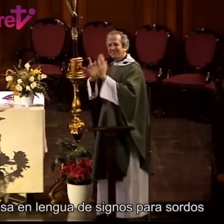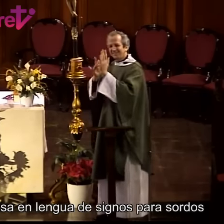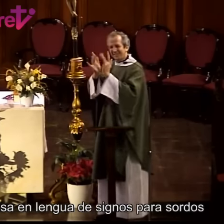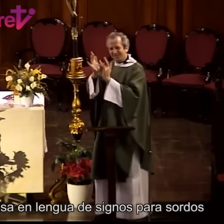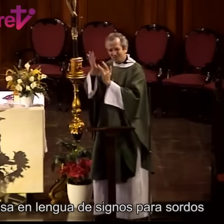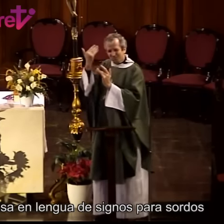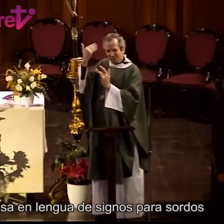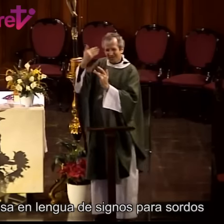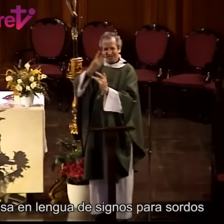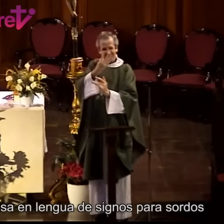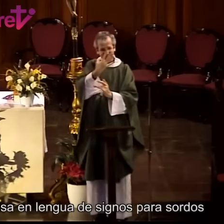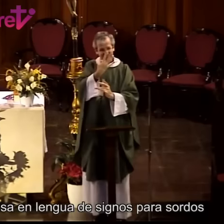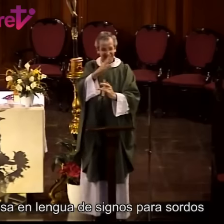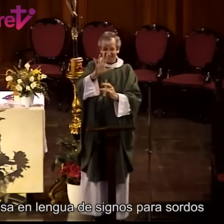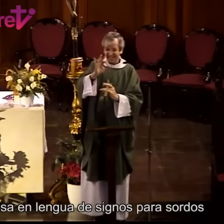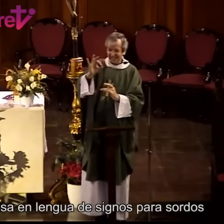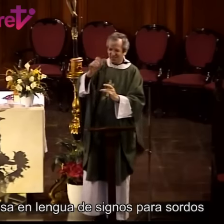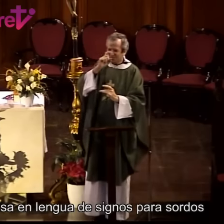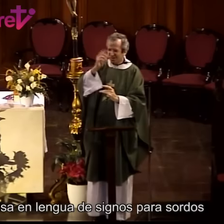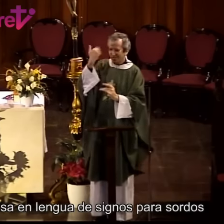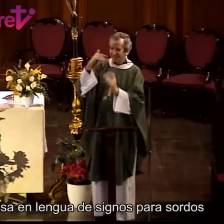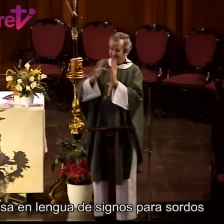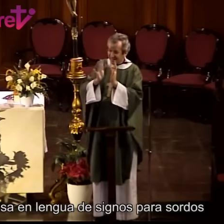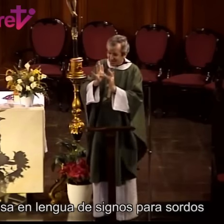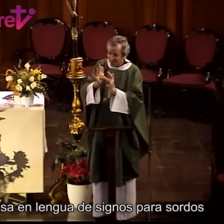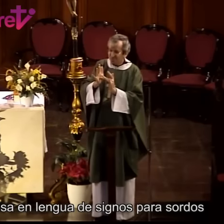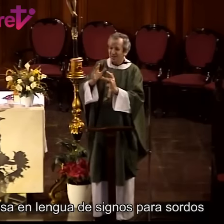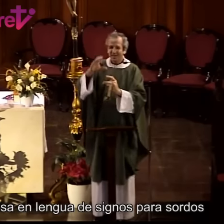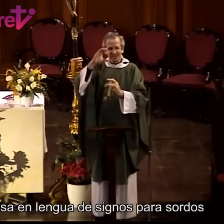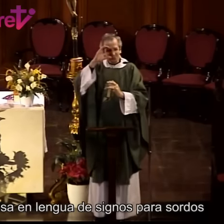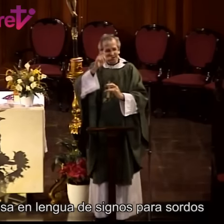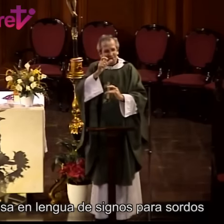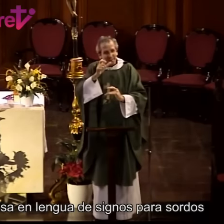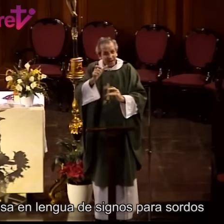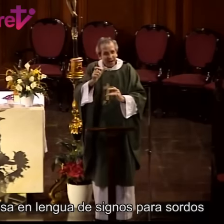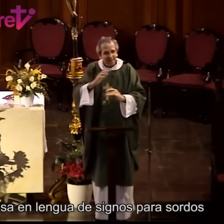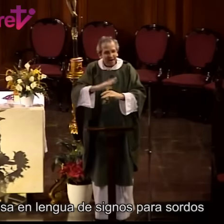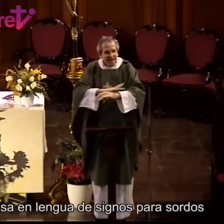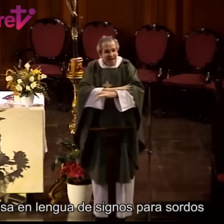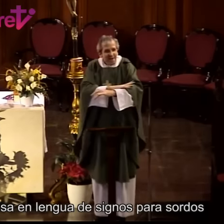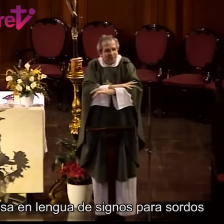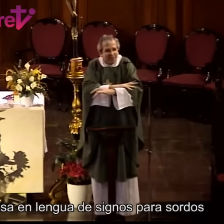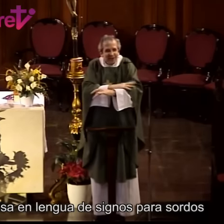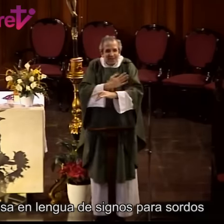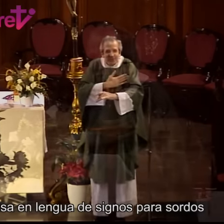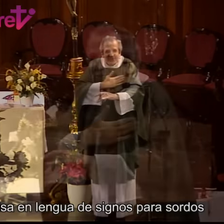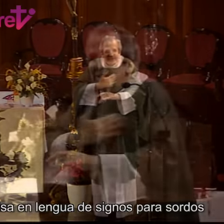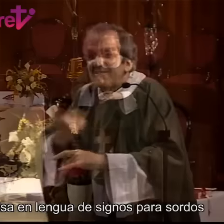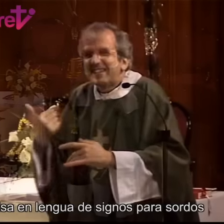de Jesús, ¿eh? Casi 500 años antes de Jesús, escuchando la palabra, emocionados,